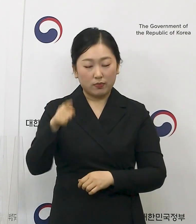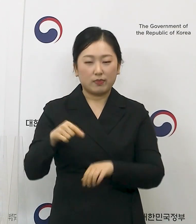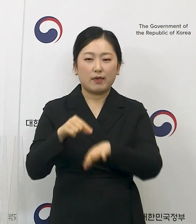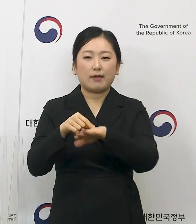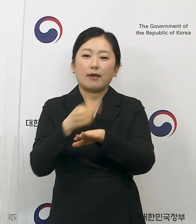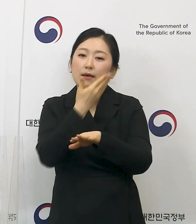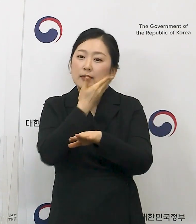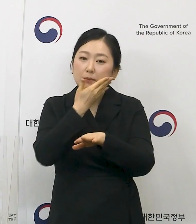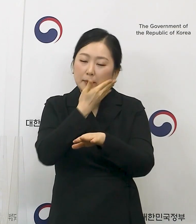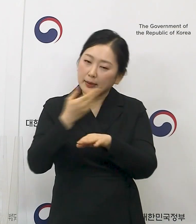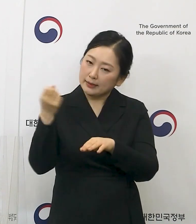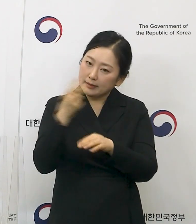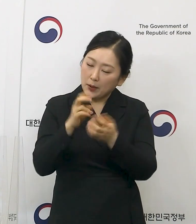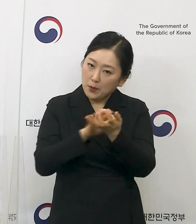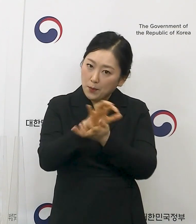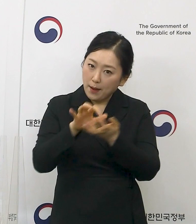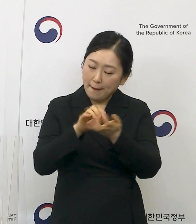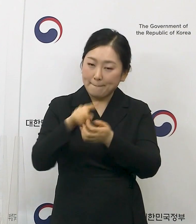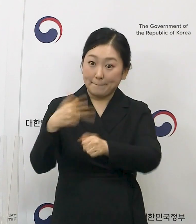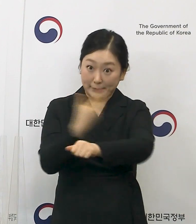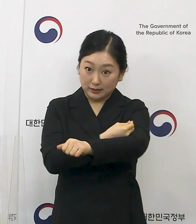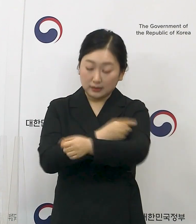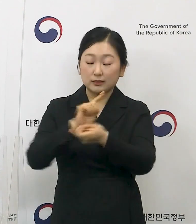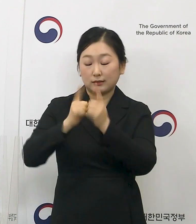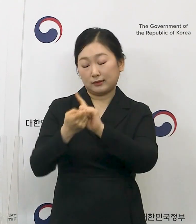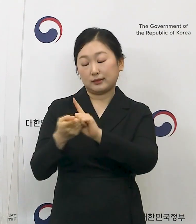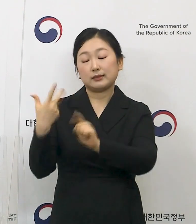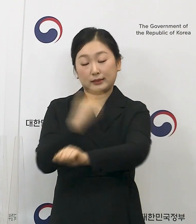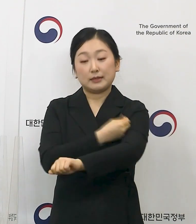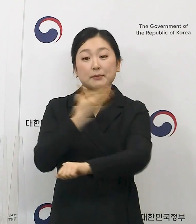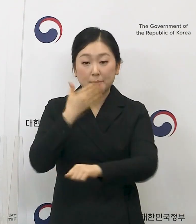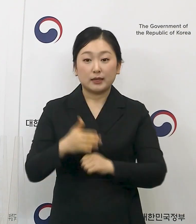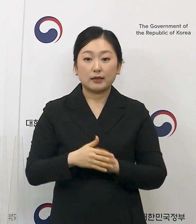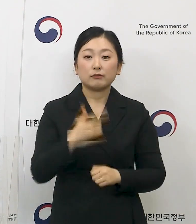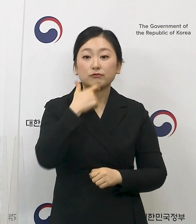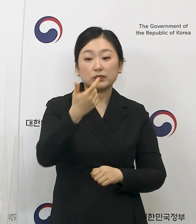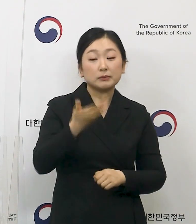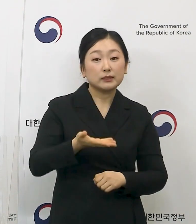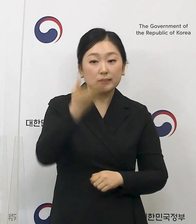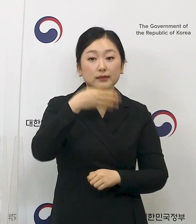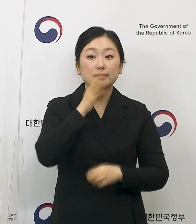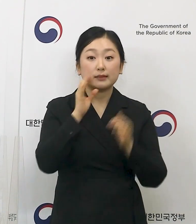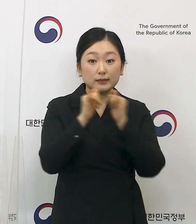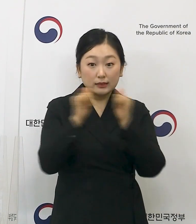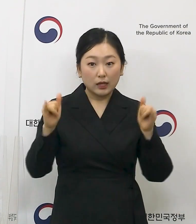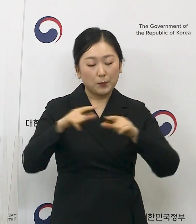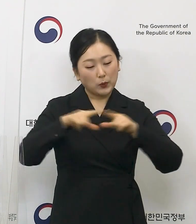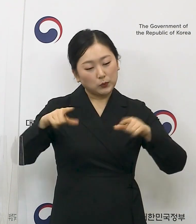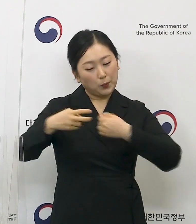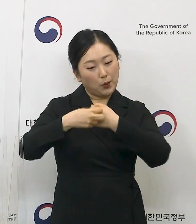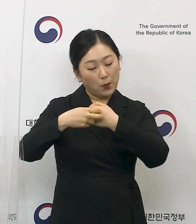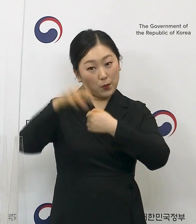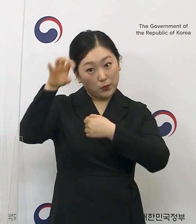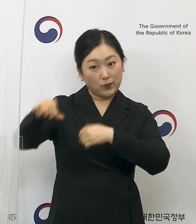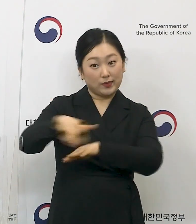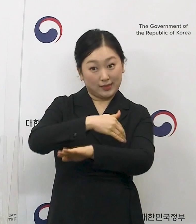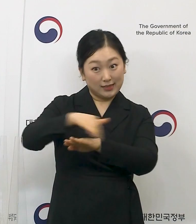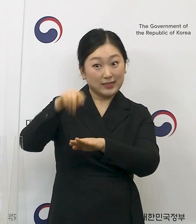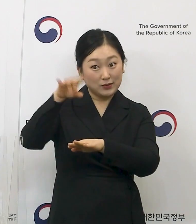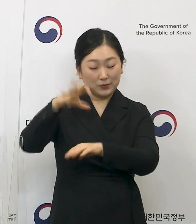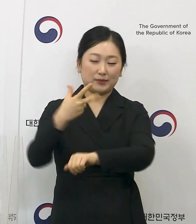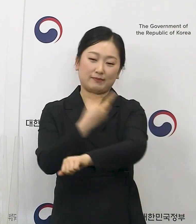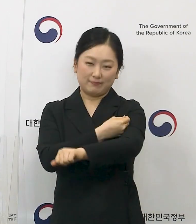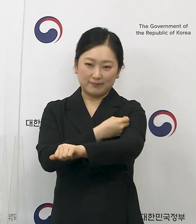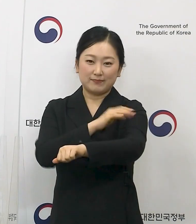가능합니다. 60세 이상 연령분들은 평소 다니시는 병의원에서 예방접종 받으시고 모임이